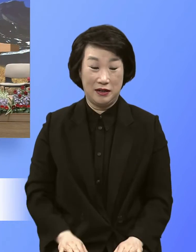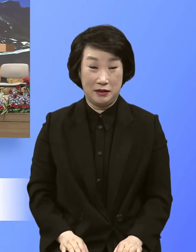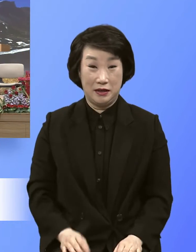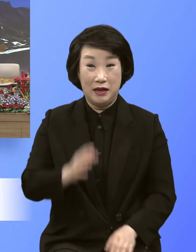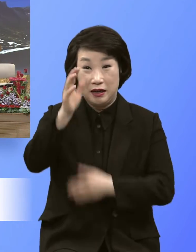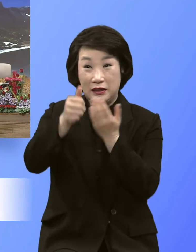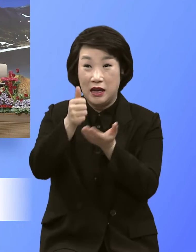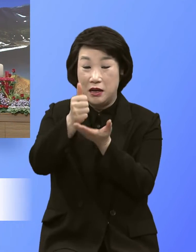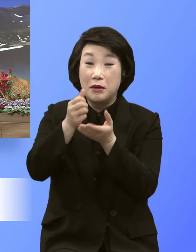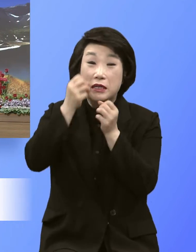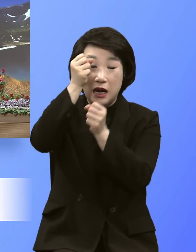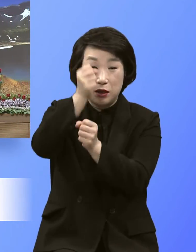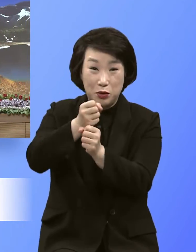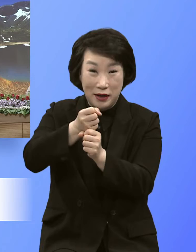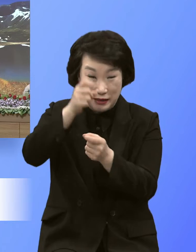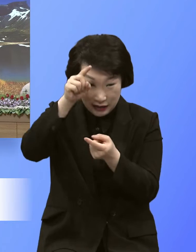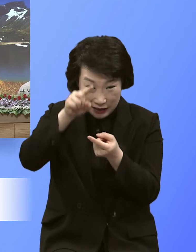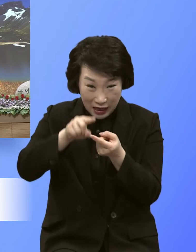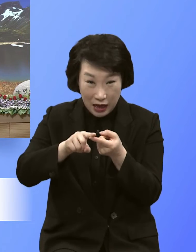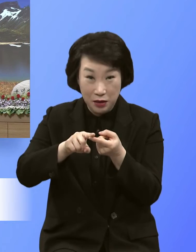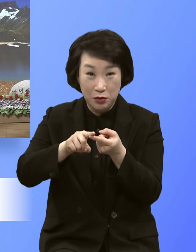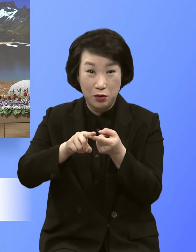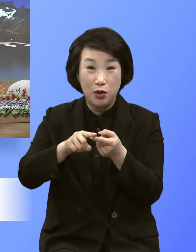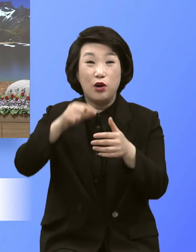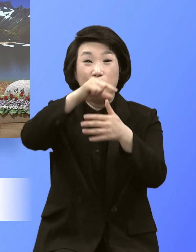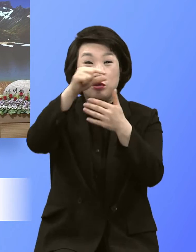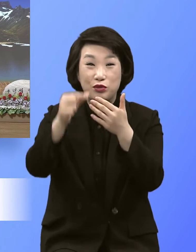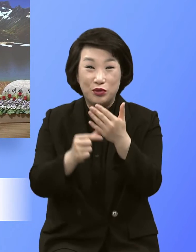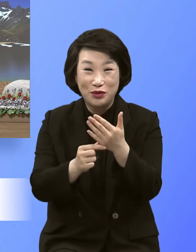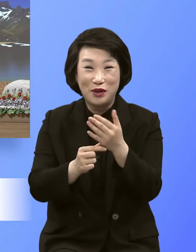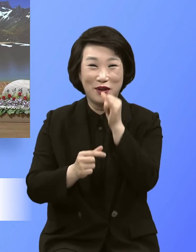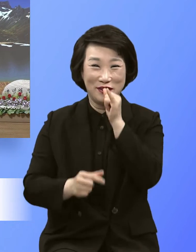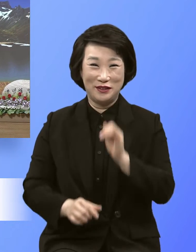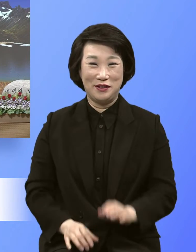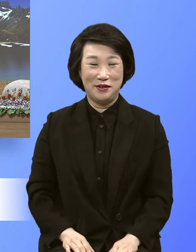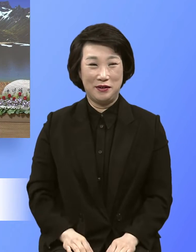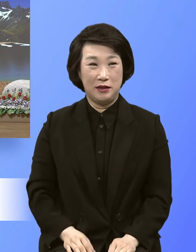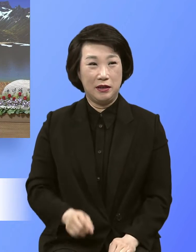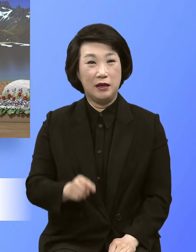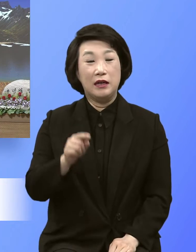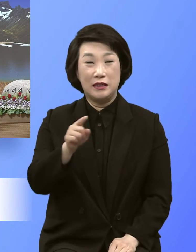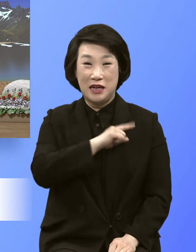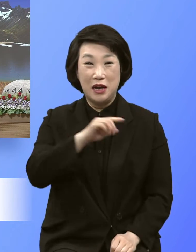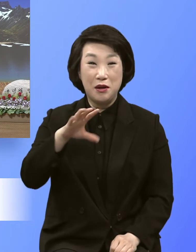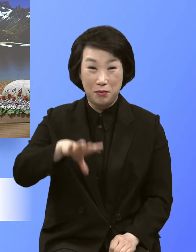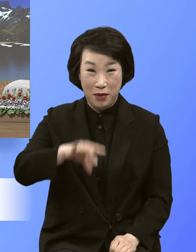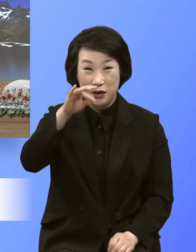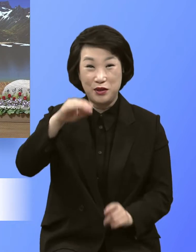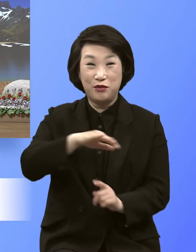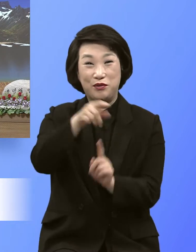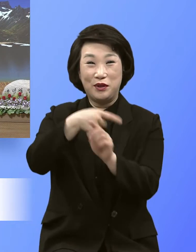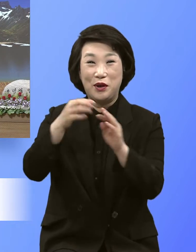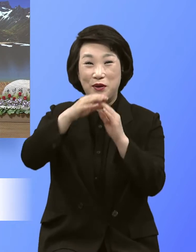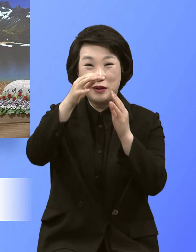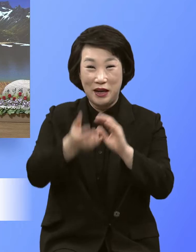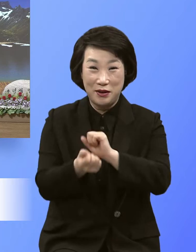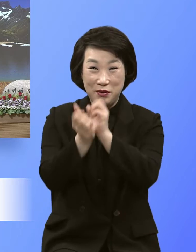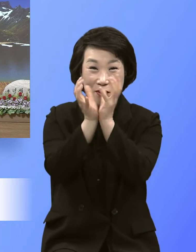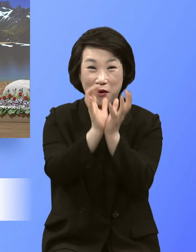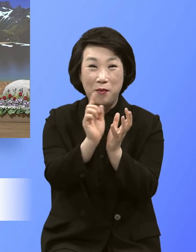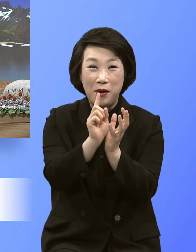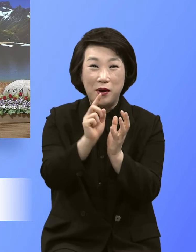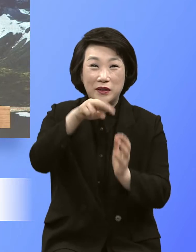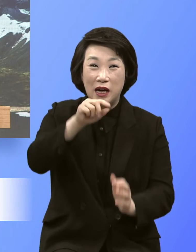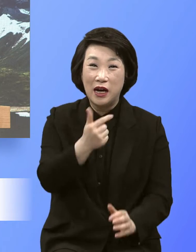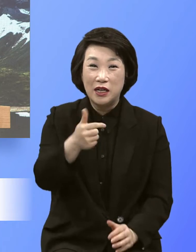하나님이 창조하신 그대로 순서도 제일 먼저 우리 교회 안에서